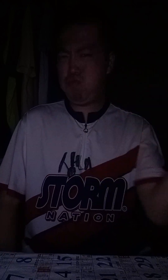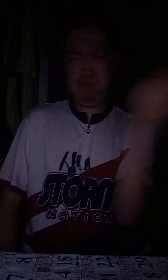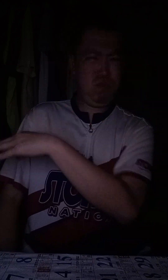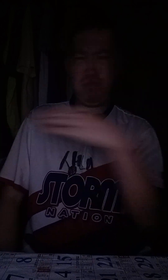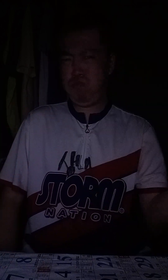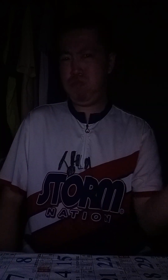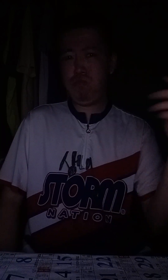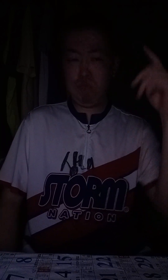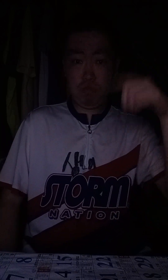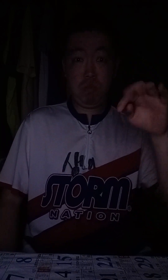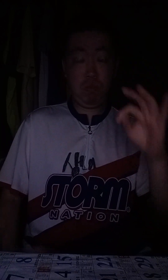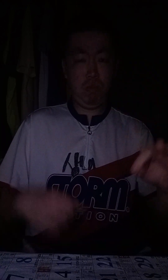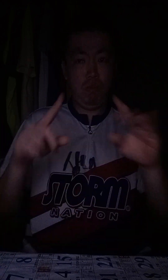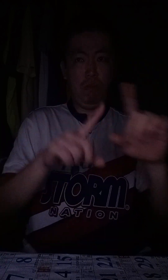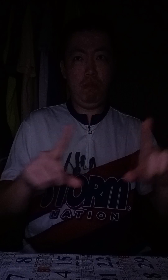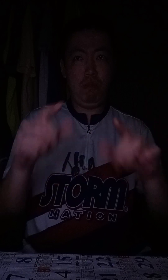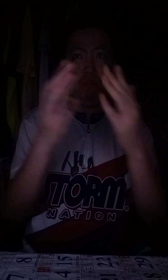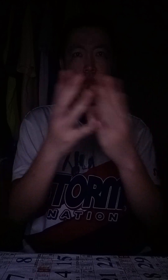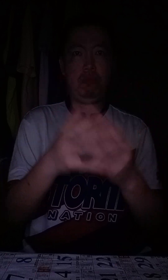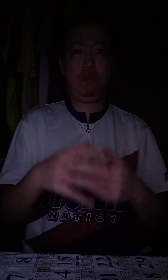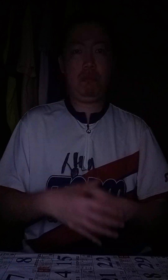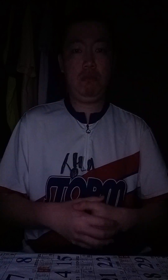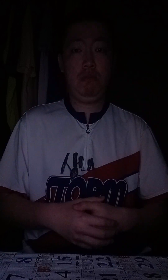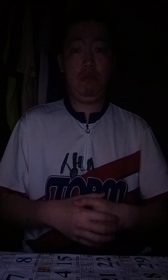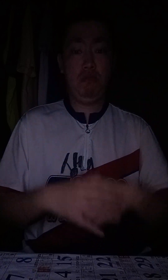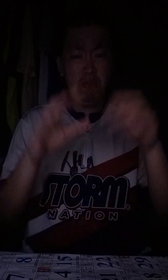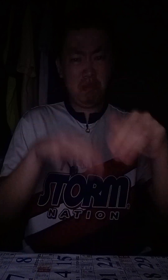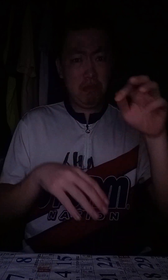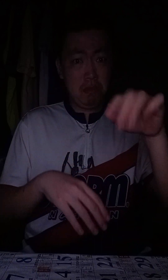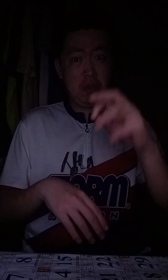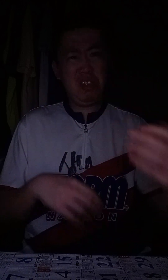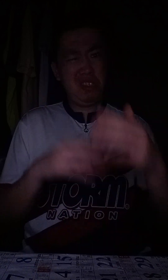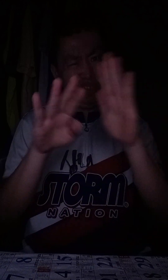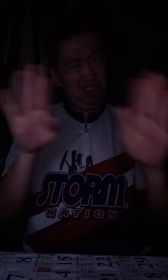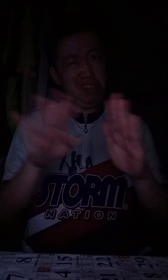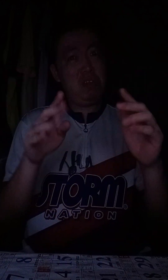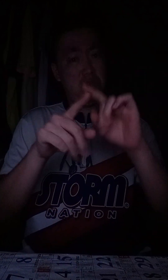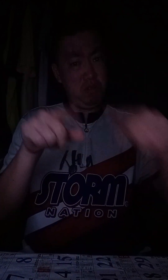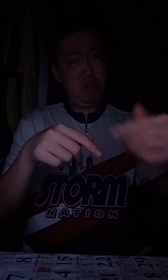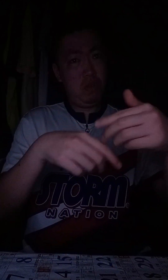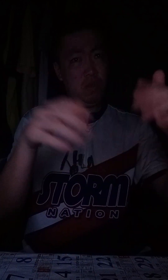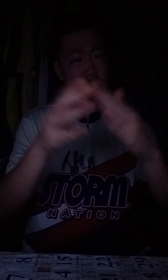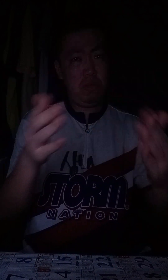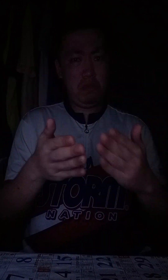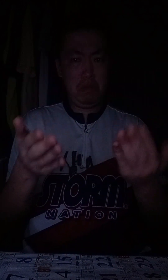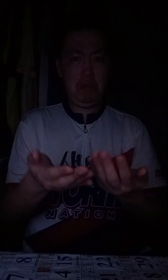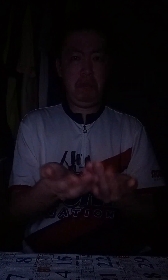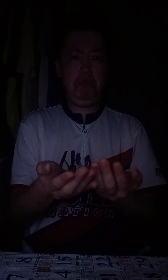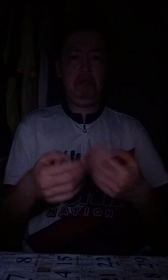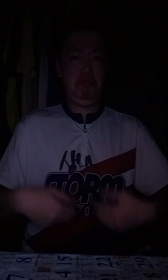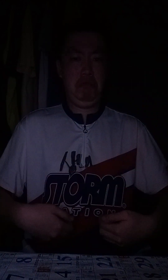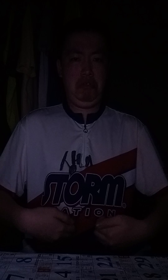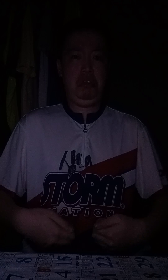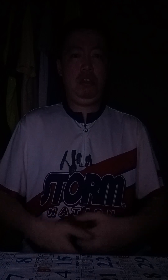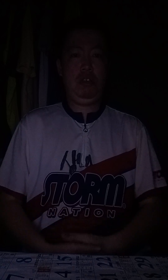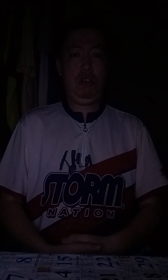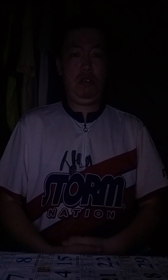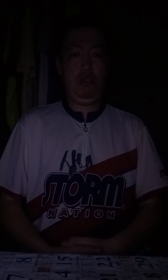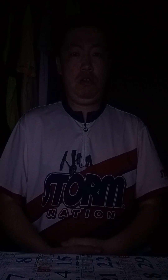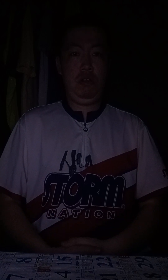바꾸기 어려운 형편입니다. 일단 문에 끼면 두께가 더 납작해져 감지하지 못할 수도 있습니다.